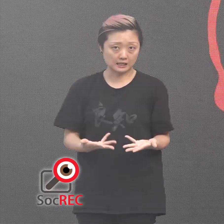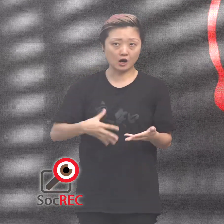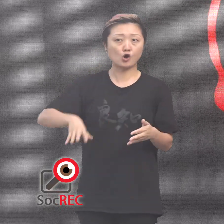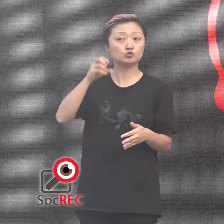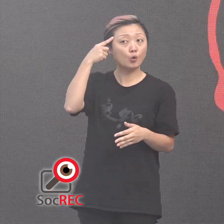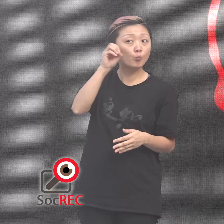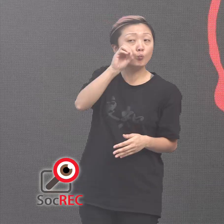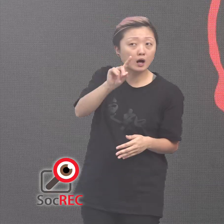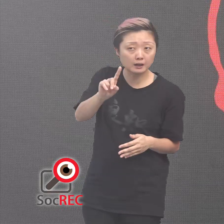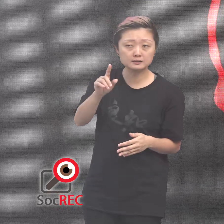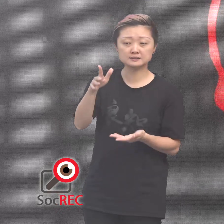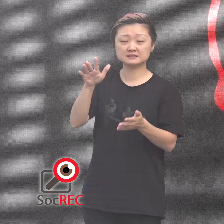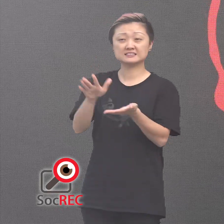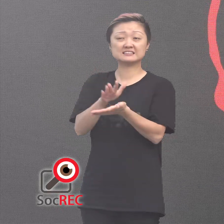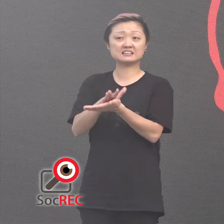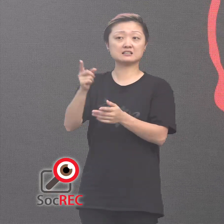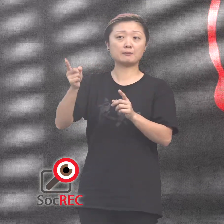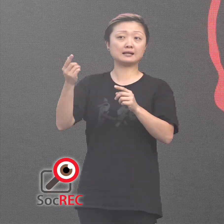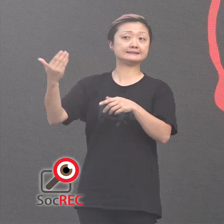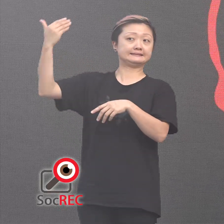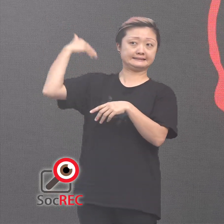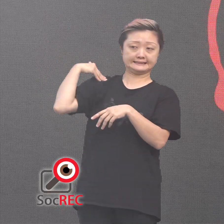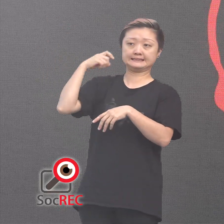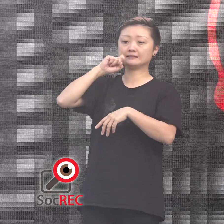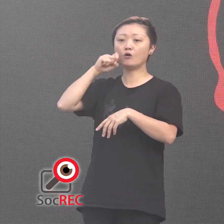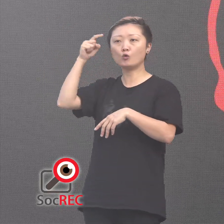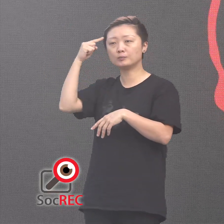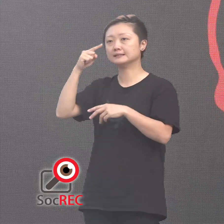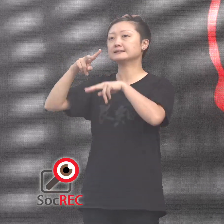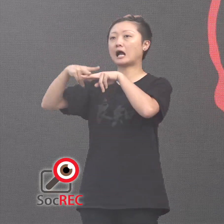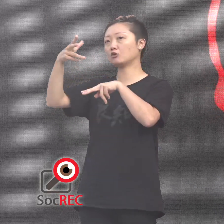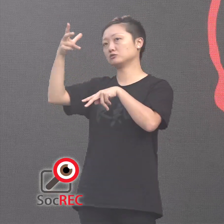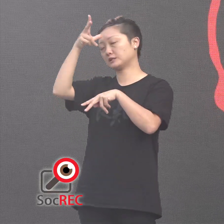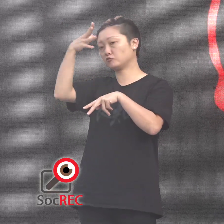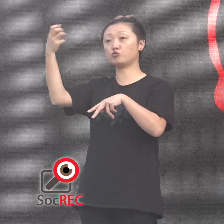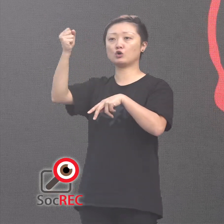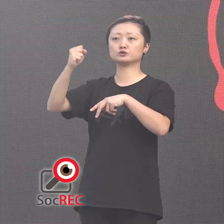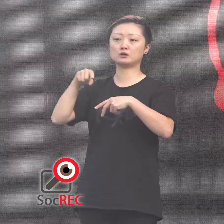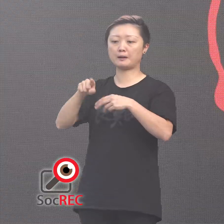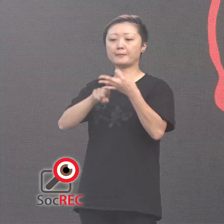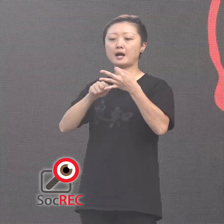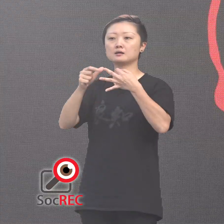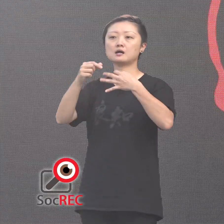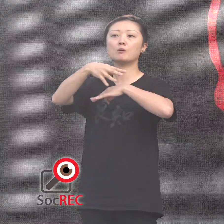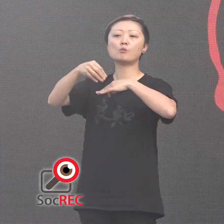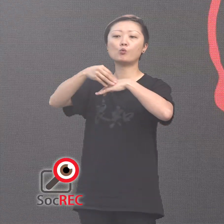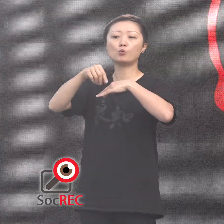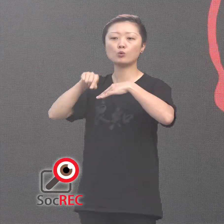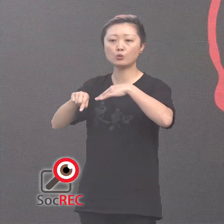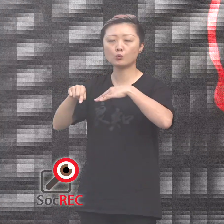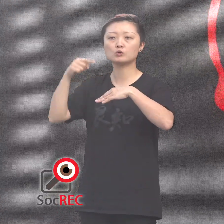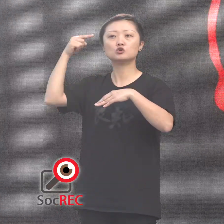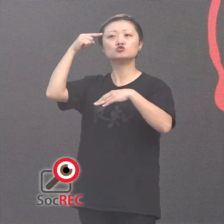100多年前的今天，毛泽东曾经推动过湖南独立，他要建立湖南共和